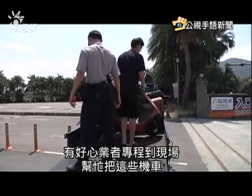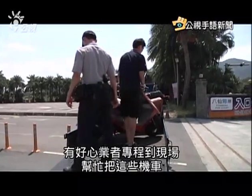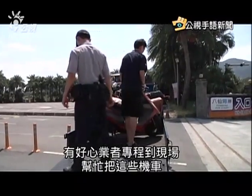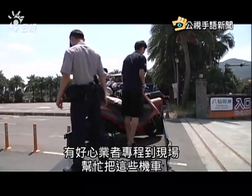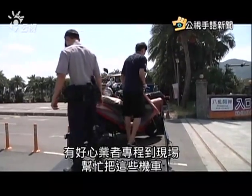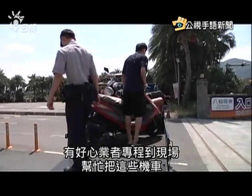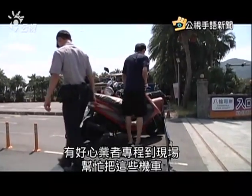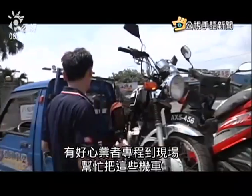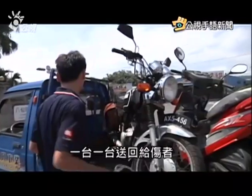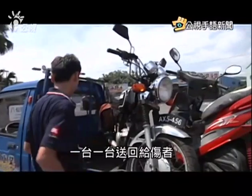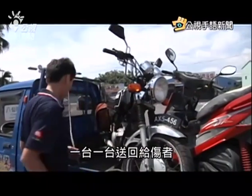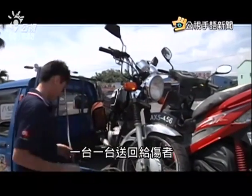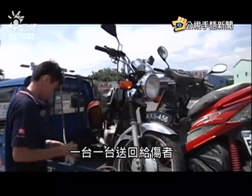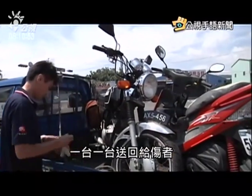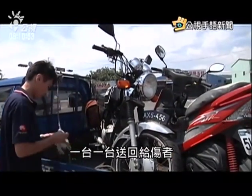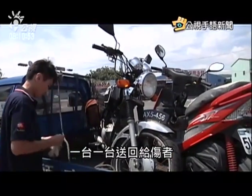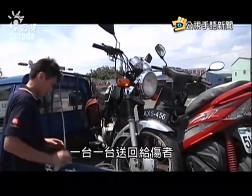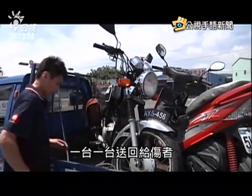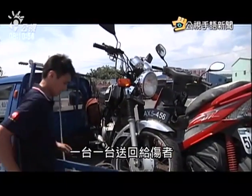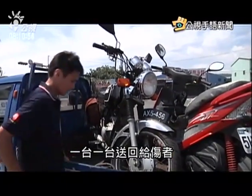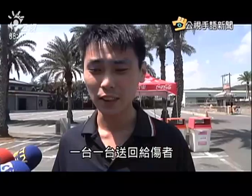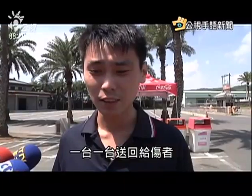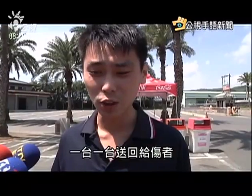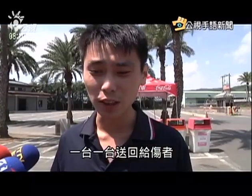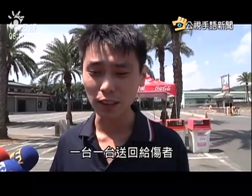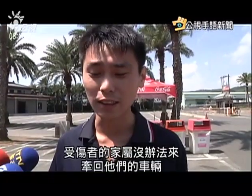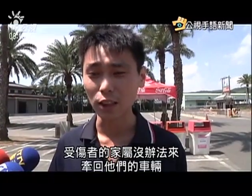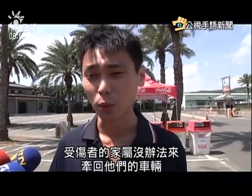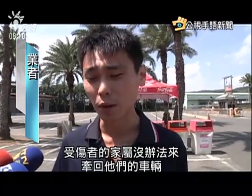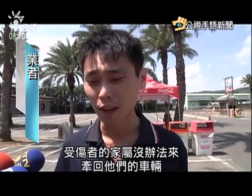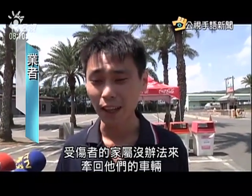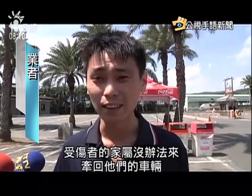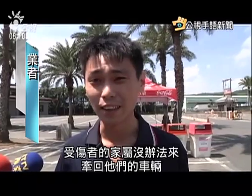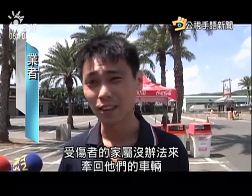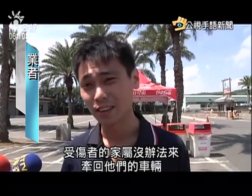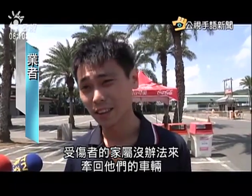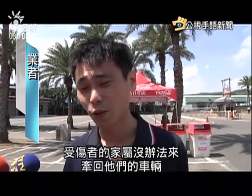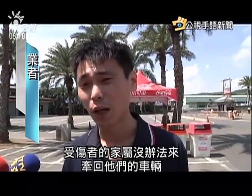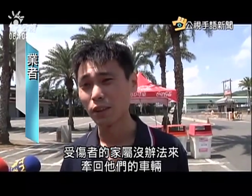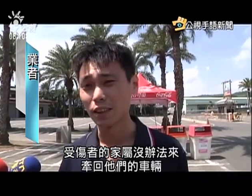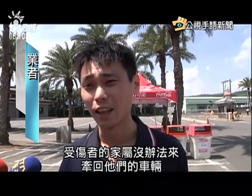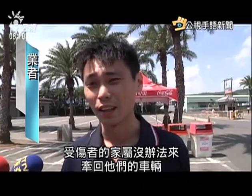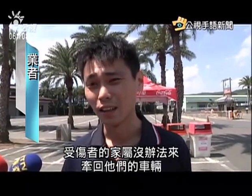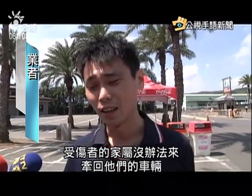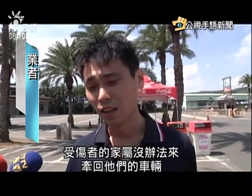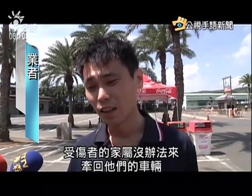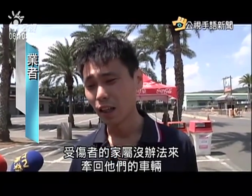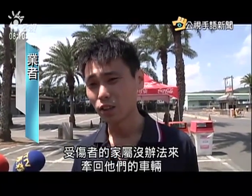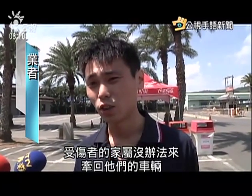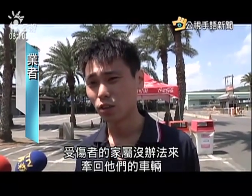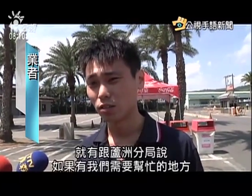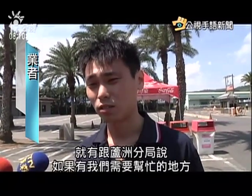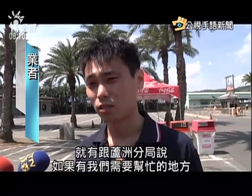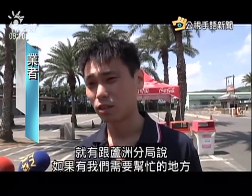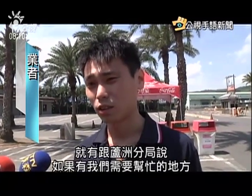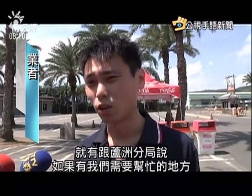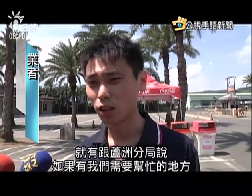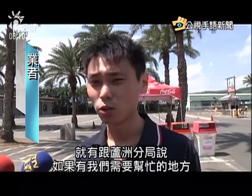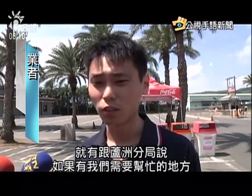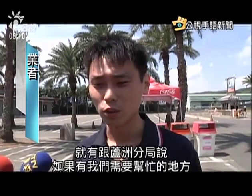这些机车一台一台送回给伤者。 受伤者家属没办法来牵回他们车辆，那就有跟泸州分局